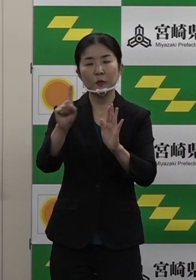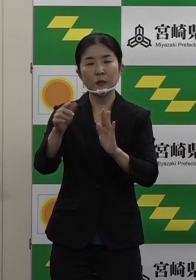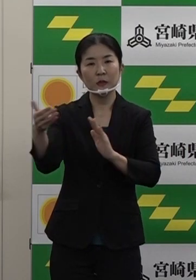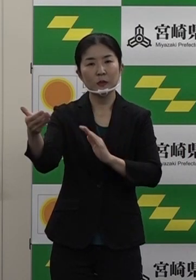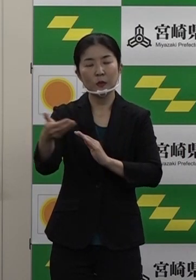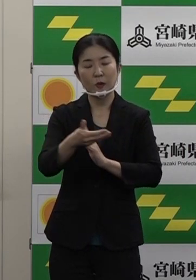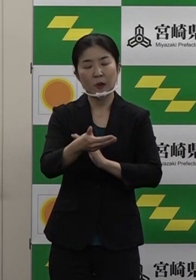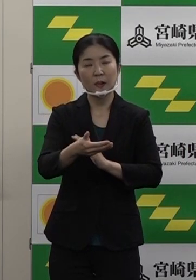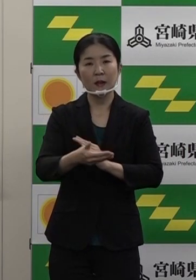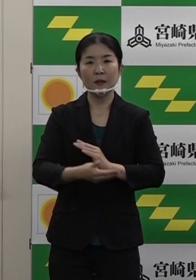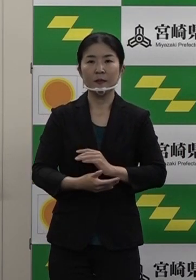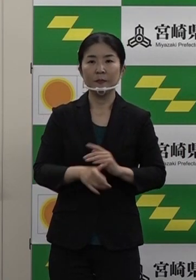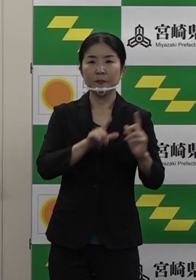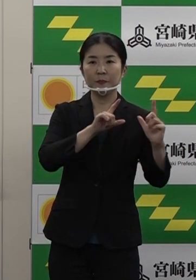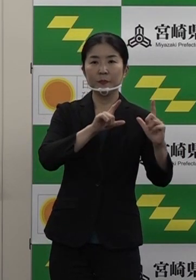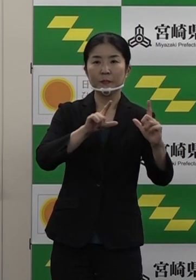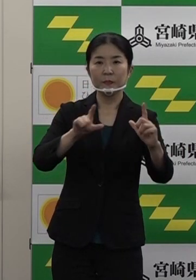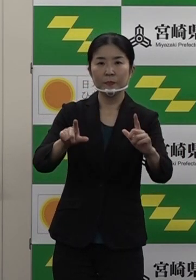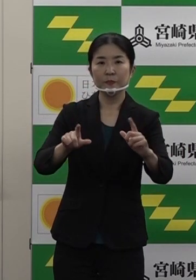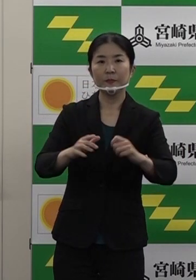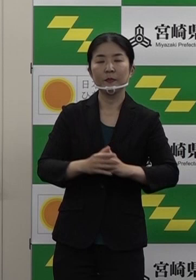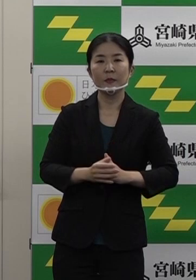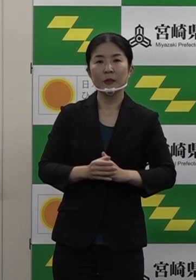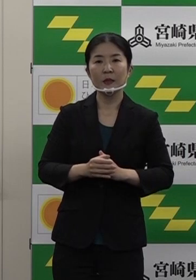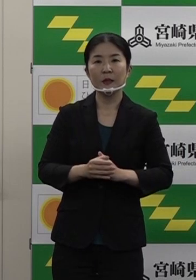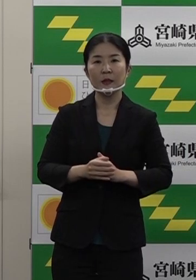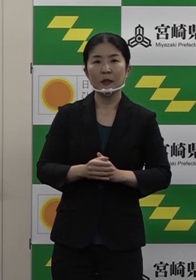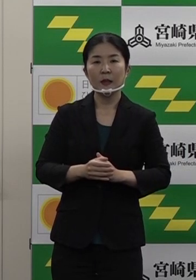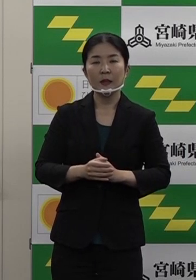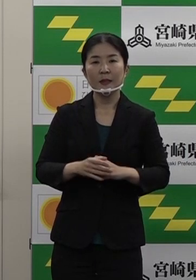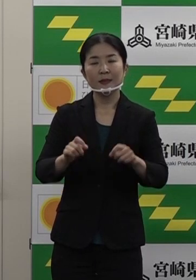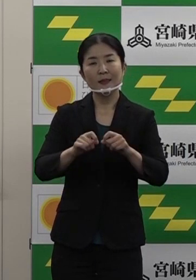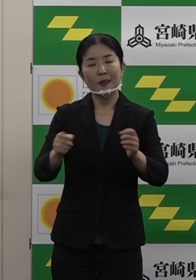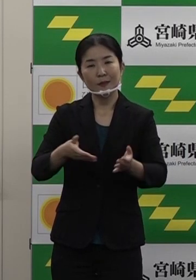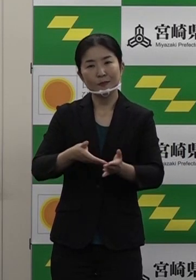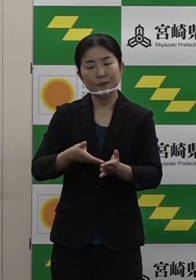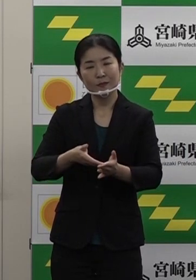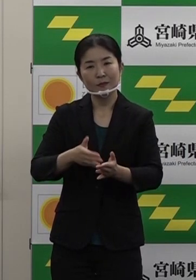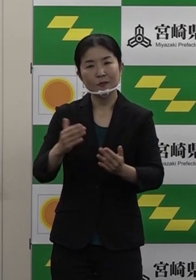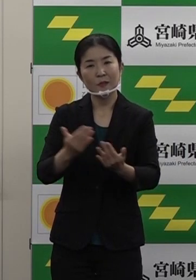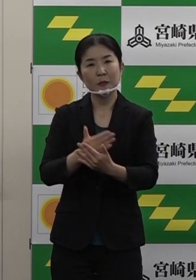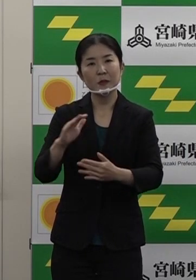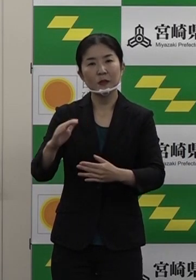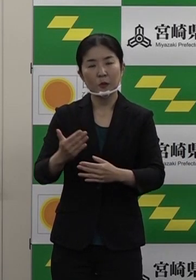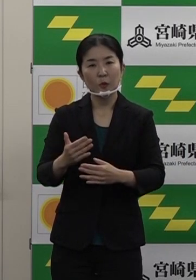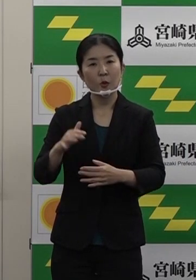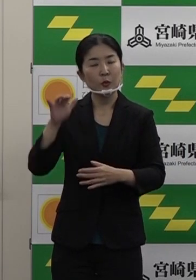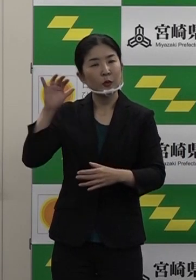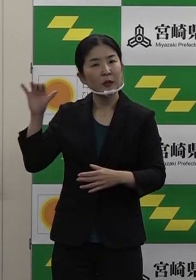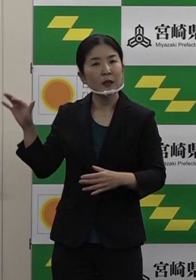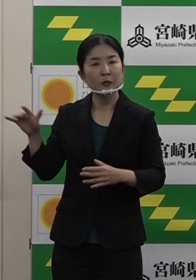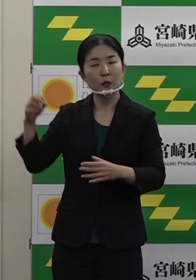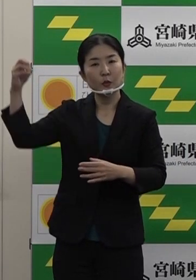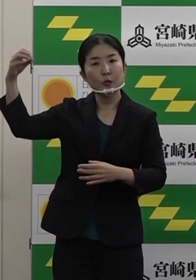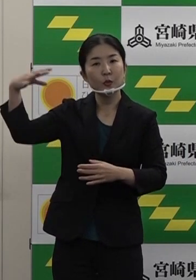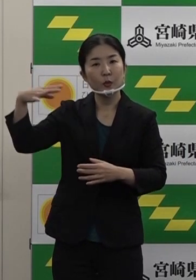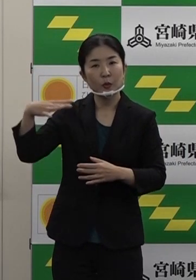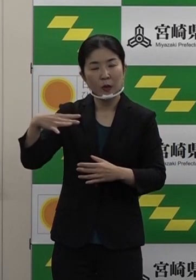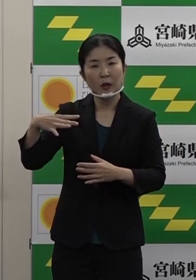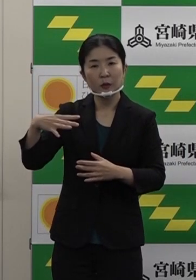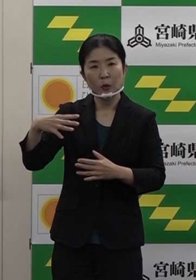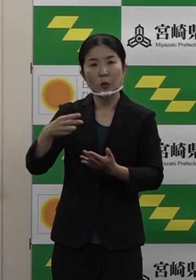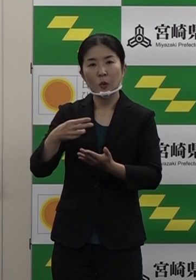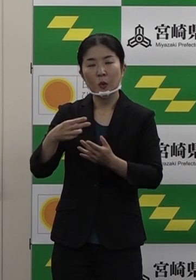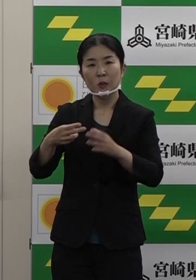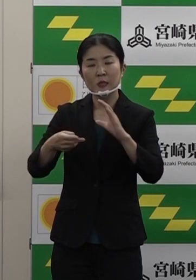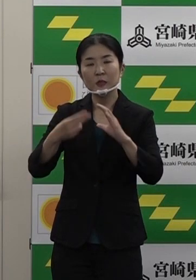ますか。 そうですね、はい、これも語ると長くなりますが、第4波振り返りますと、まず日向での複数の飲食店でのク